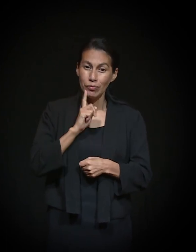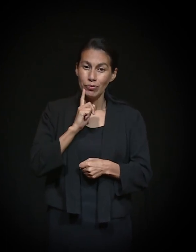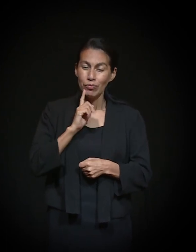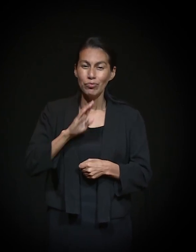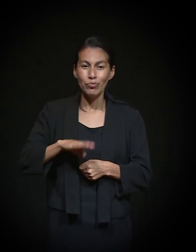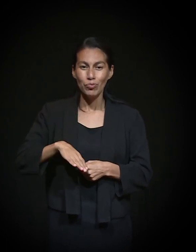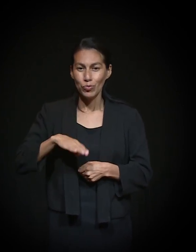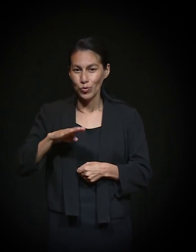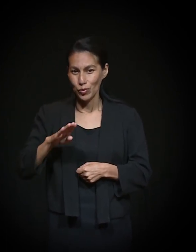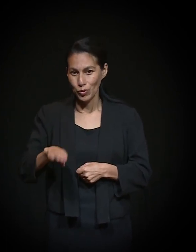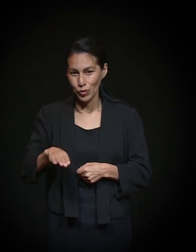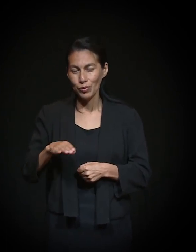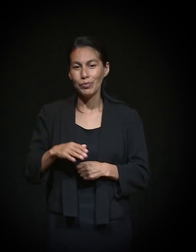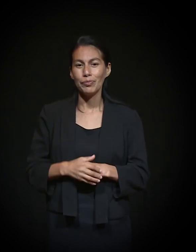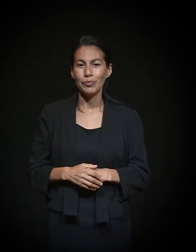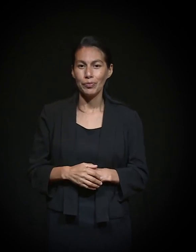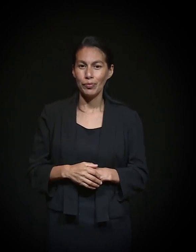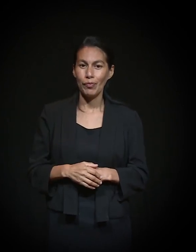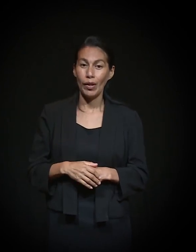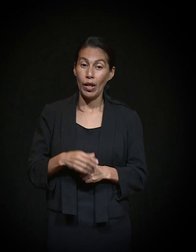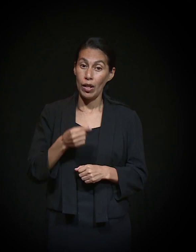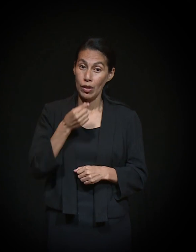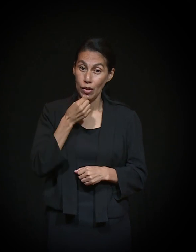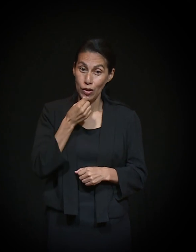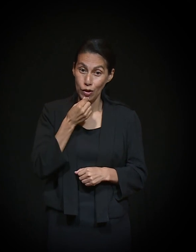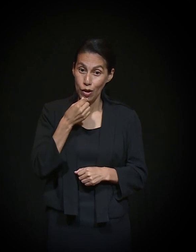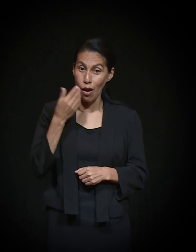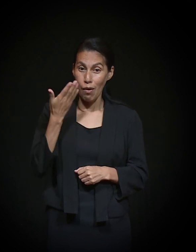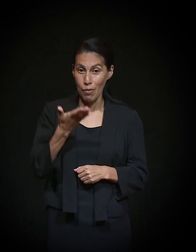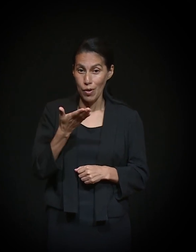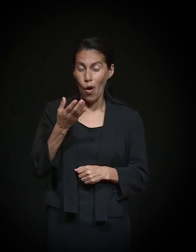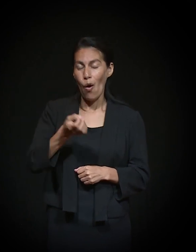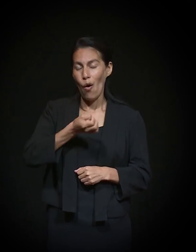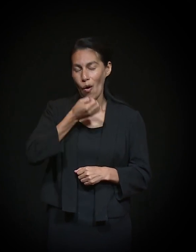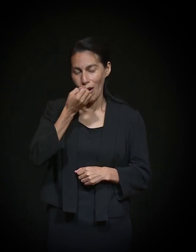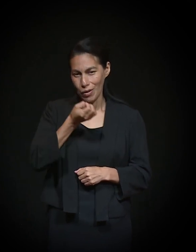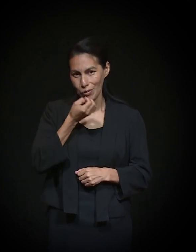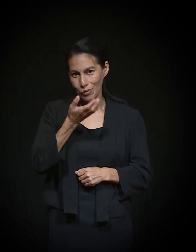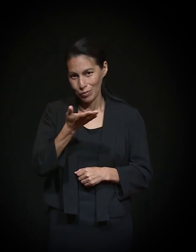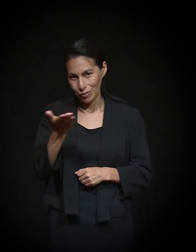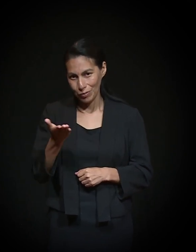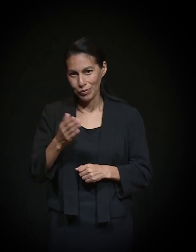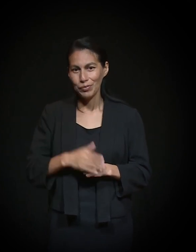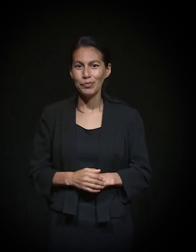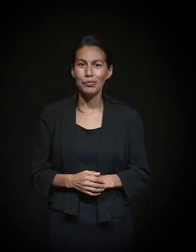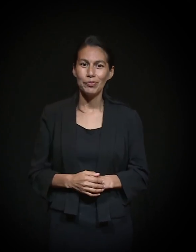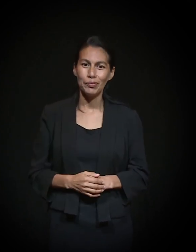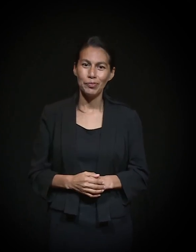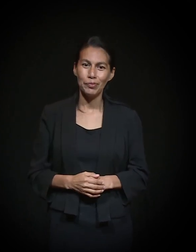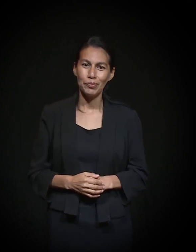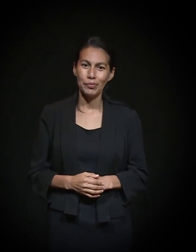en el Señor y los niños han pedido que oremos por ellos.